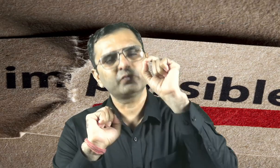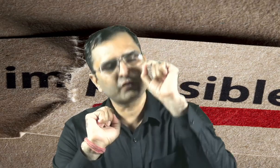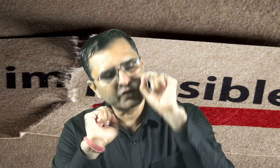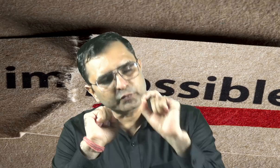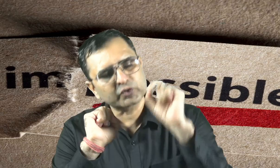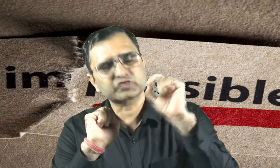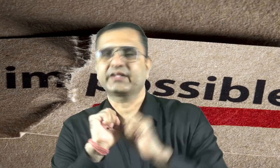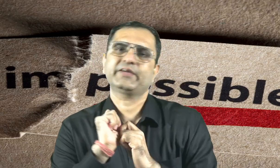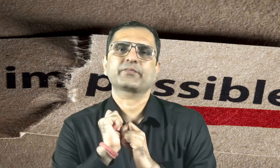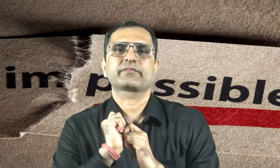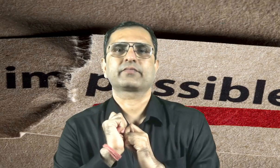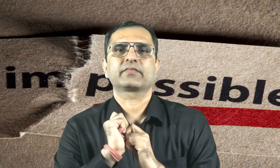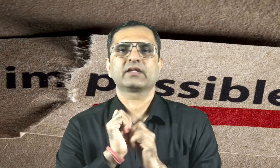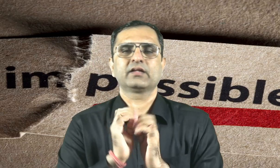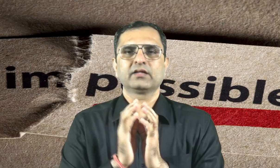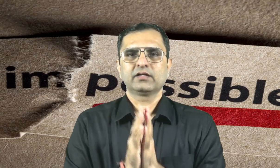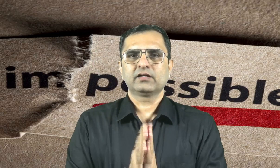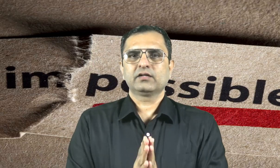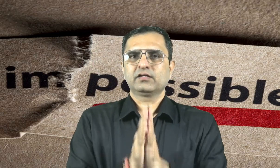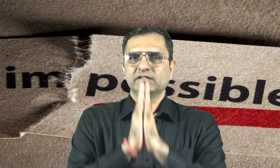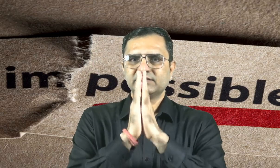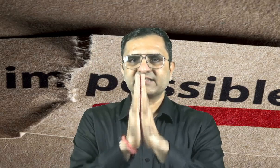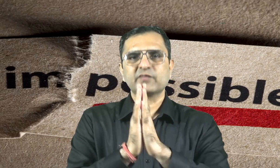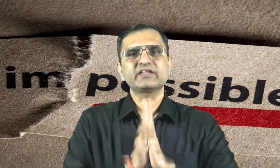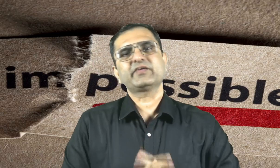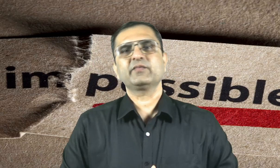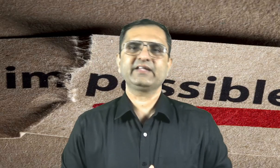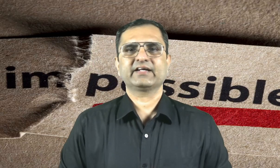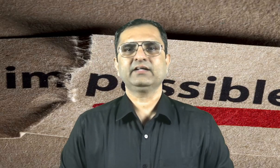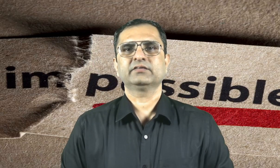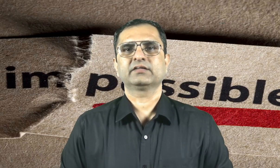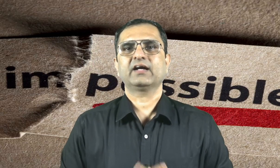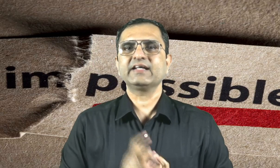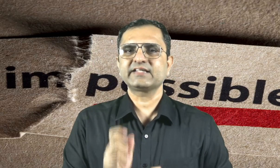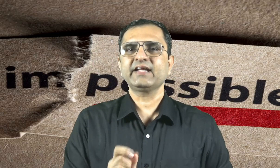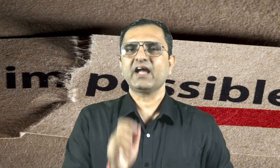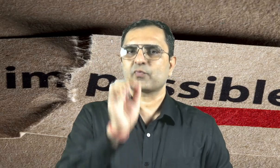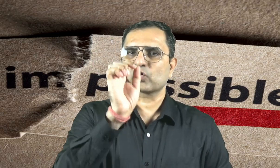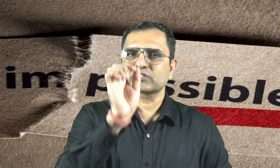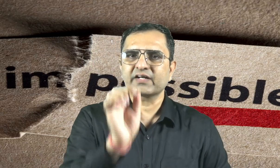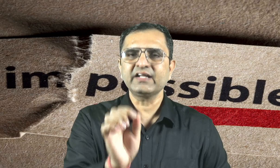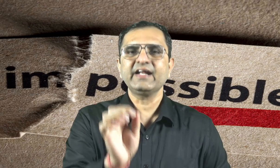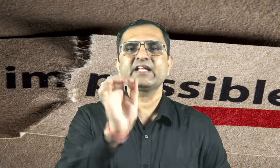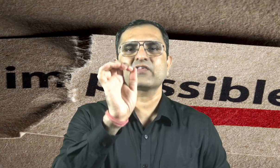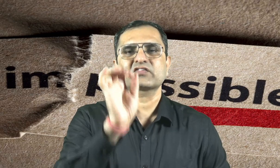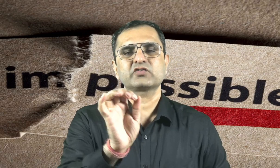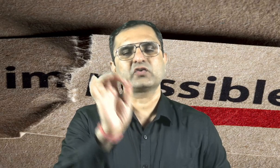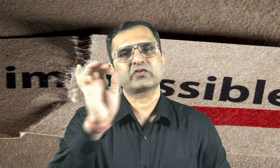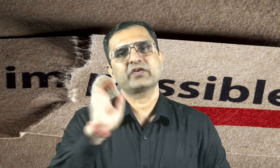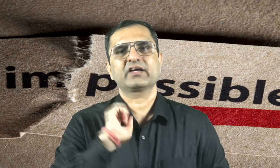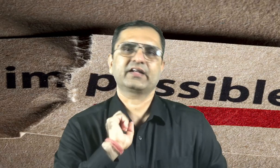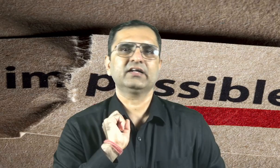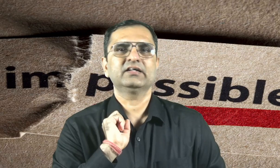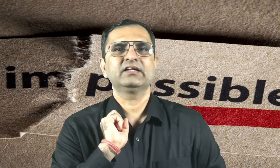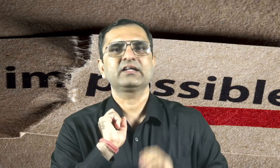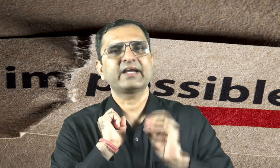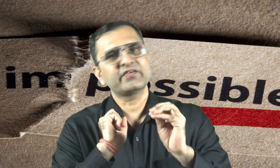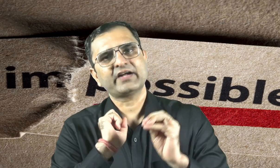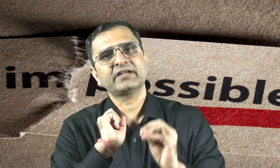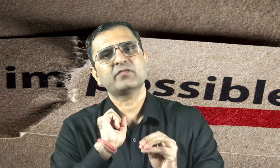वीडियो को पूरा सुनना है जैसा आपने थंबनेल में देखा आईसीआई एप्रोक्सीमेटली 85 स्ट को फेल करेगा क्या यह फैक्ट है मैं आपको